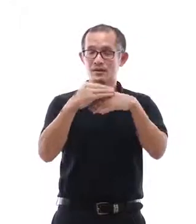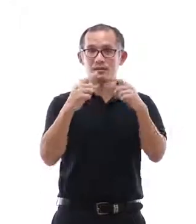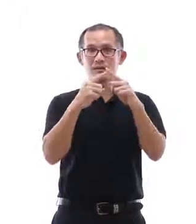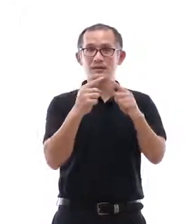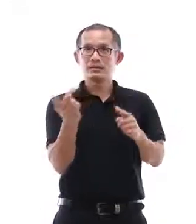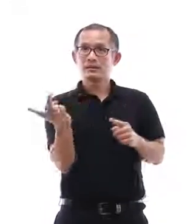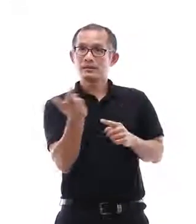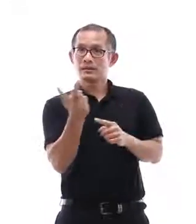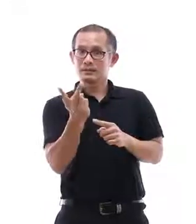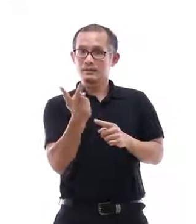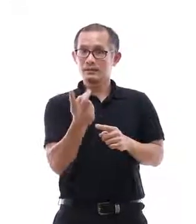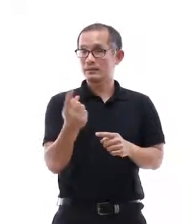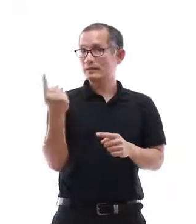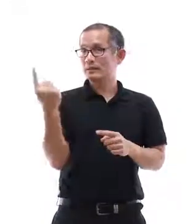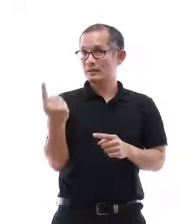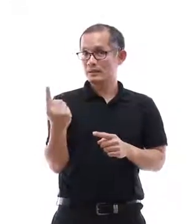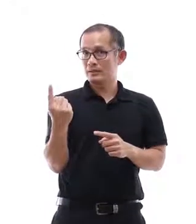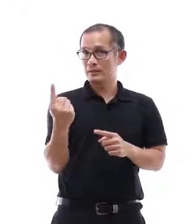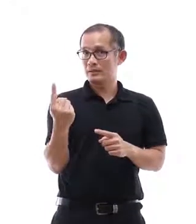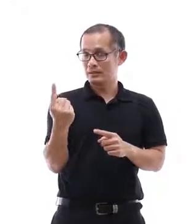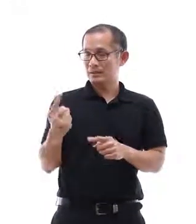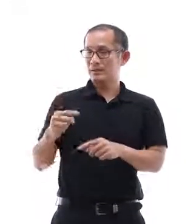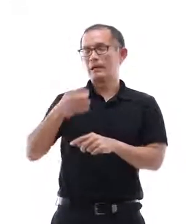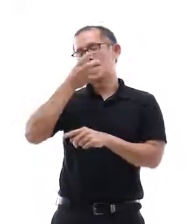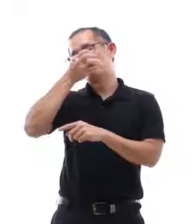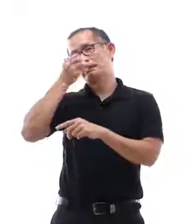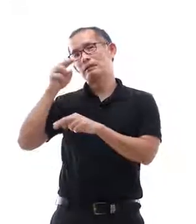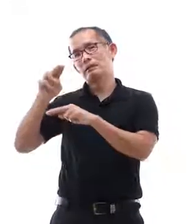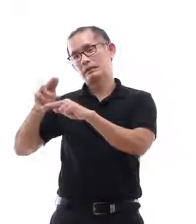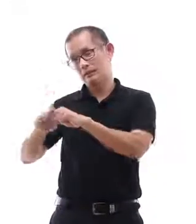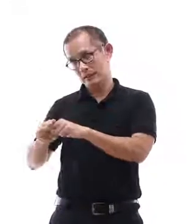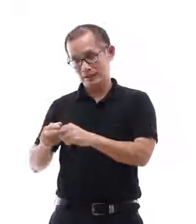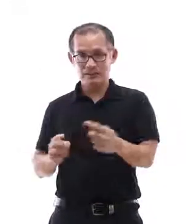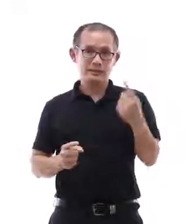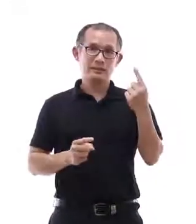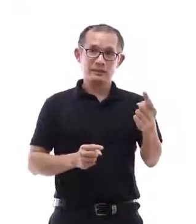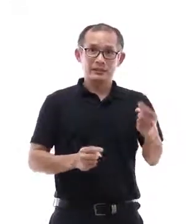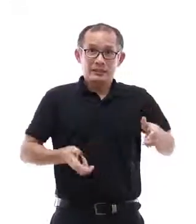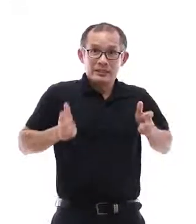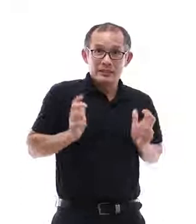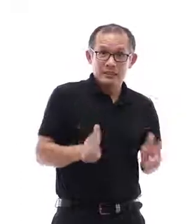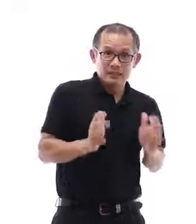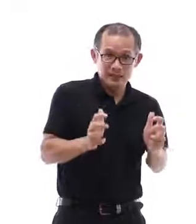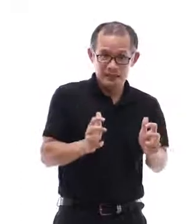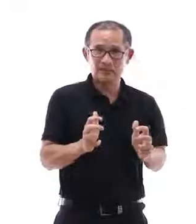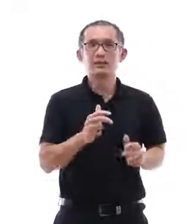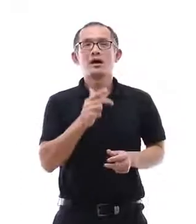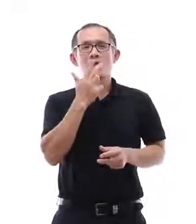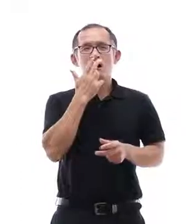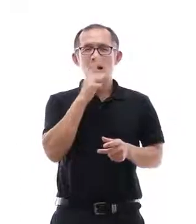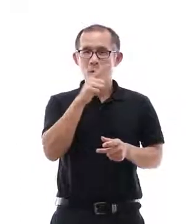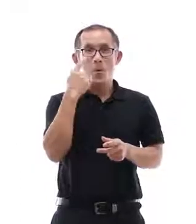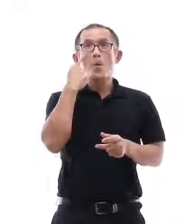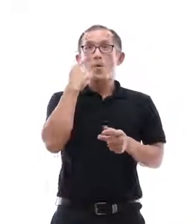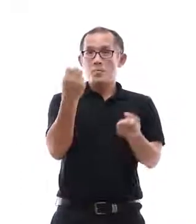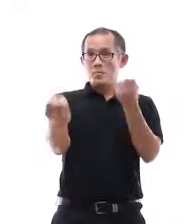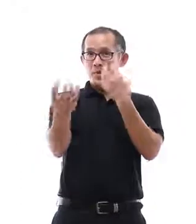人，一个颓然而坐，一个拔腿奔跑。在